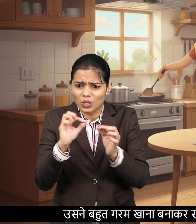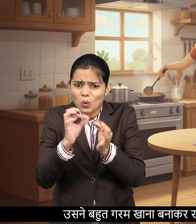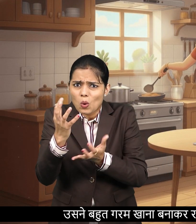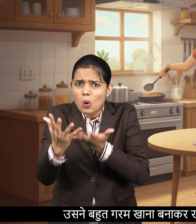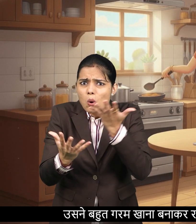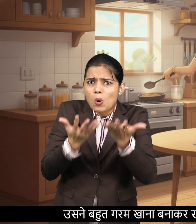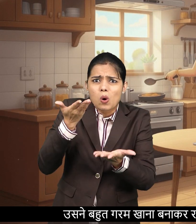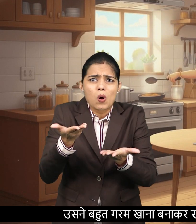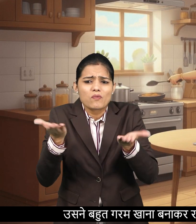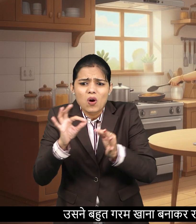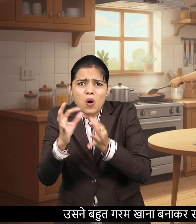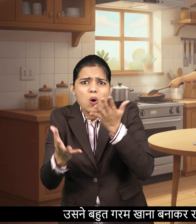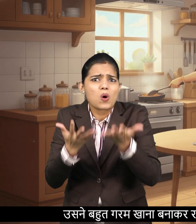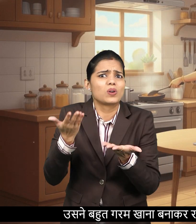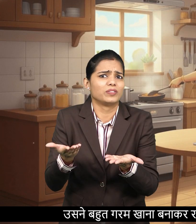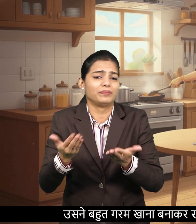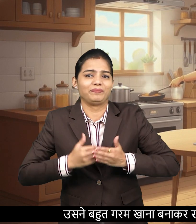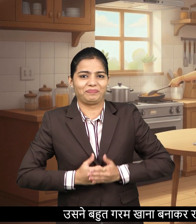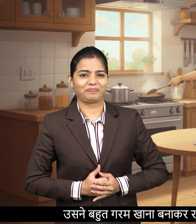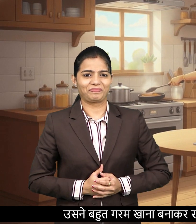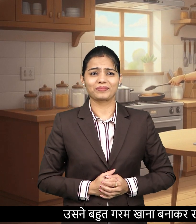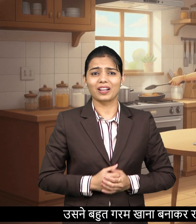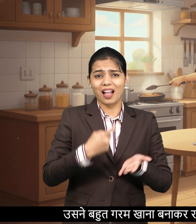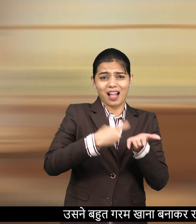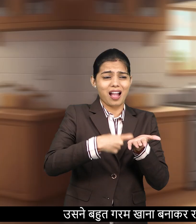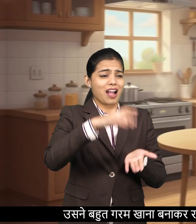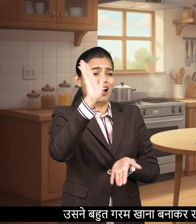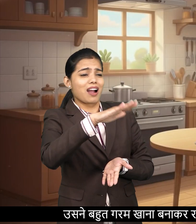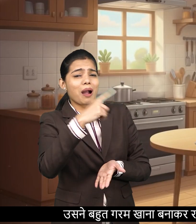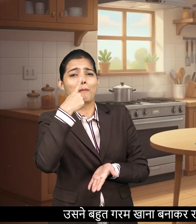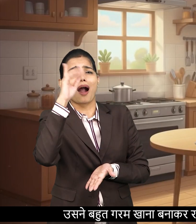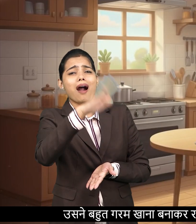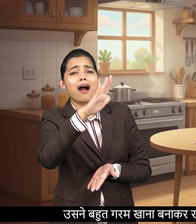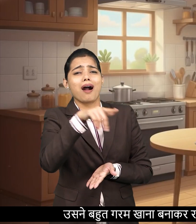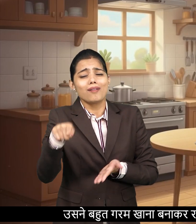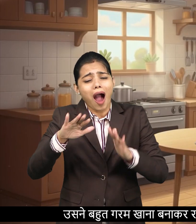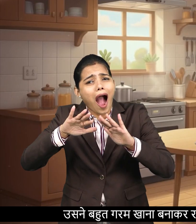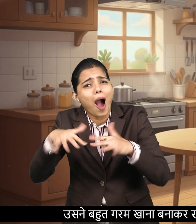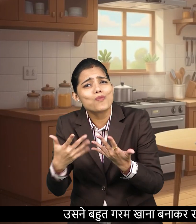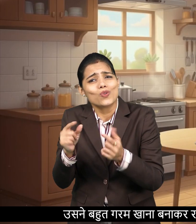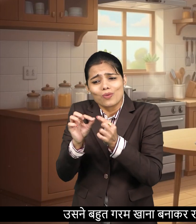उसने बहुत गर्म खाना बनाकर रखा और ऋषि ने खाना पर से निकलती भाप, स्टीम देखी।